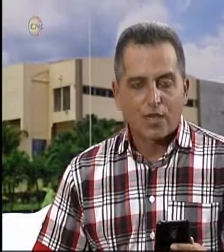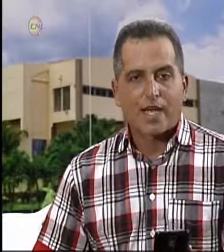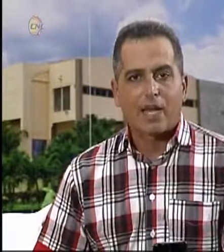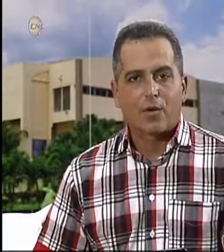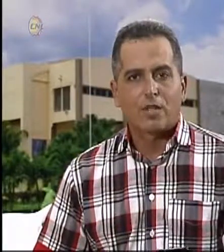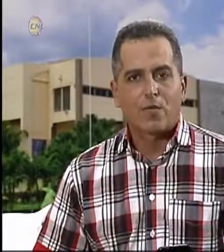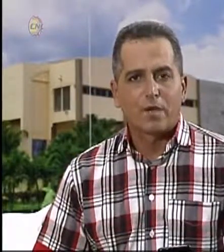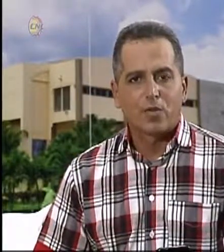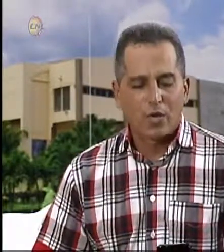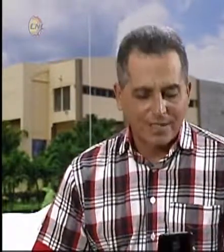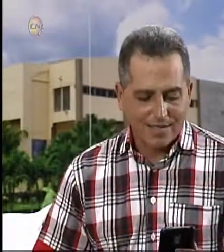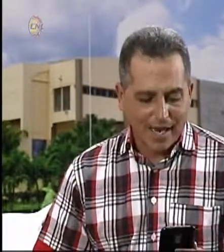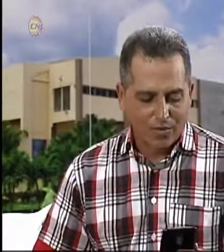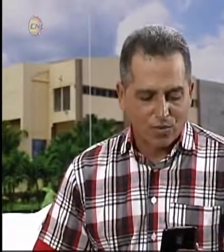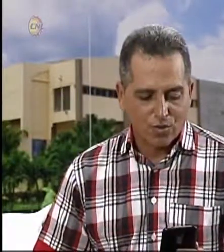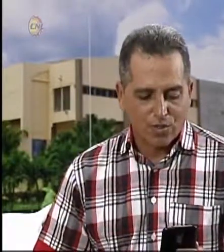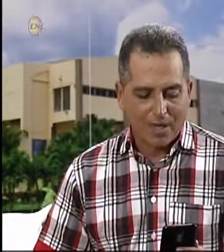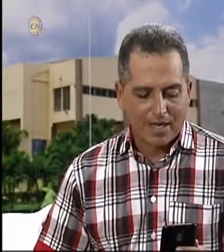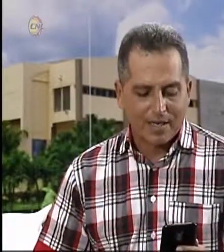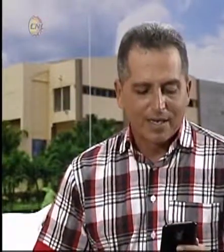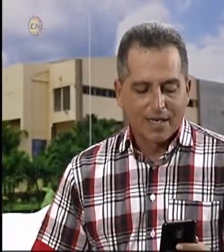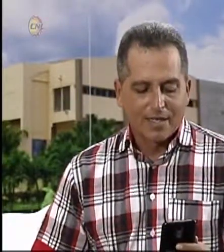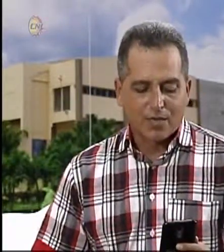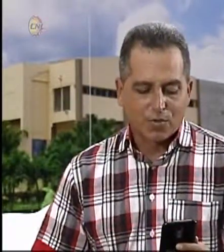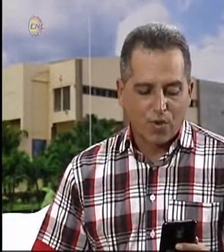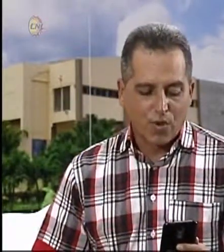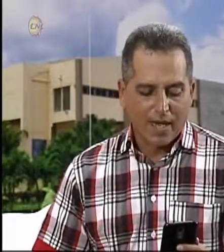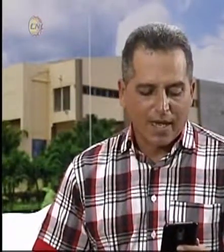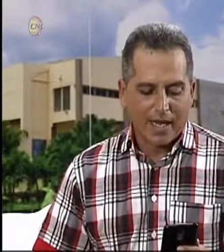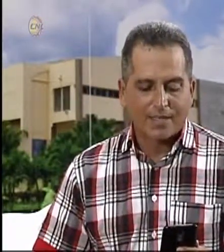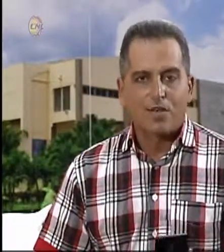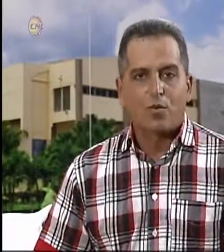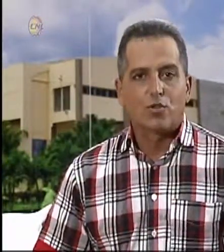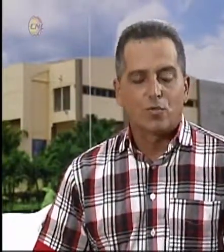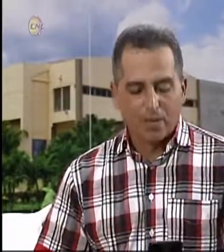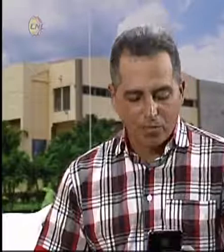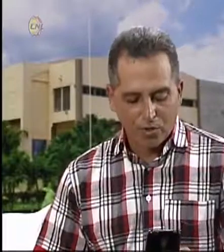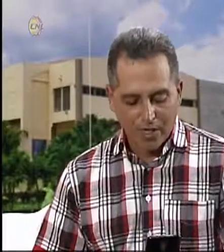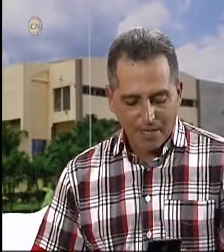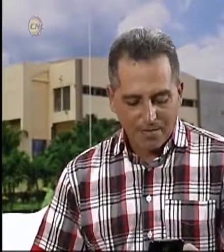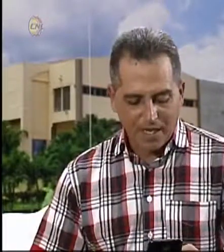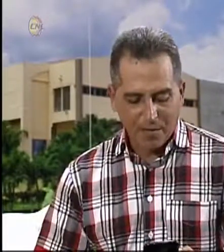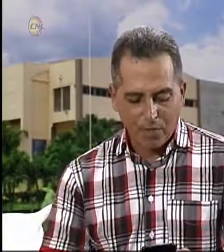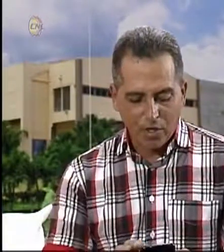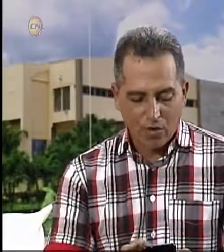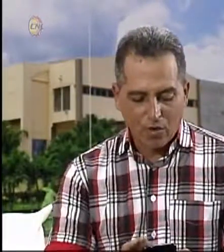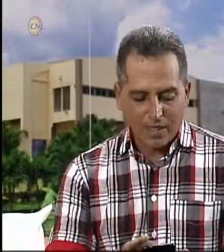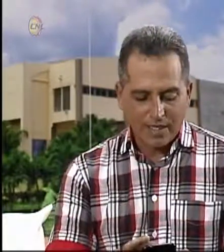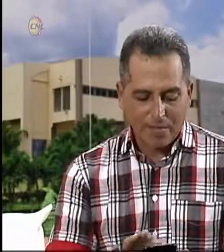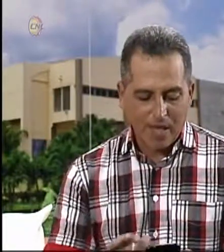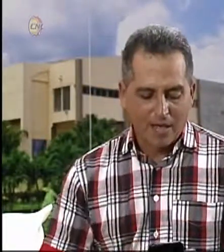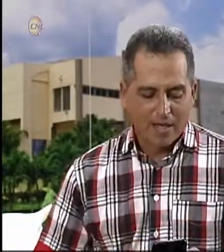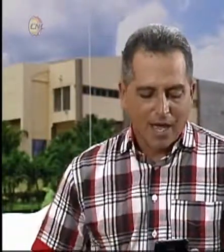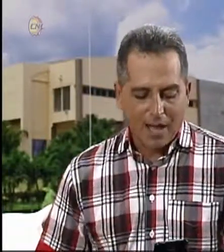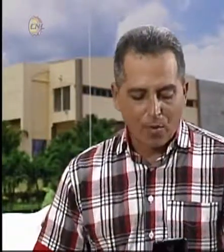que hoy está cumpliendo 15 años de parte de su tío Edgar, así como de sus primos del polígono. Y también aprovecho